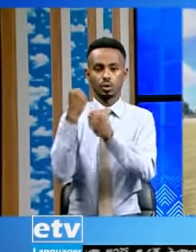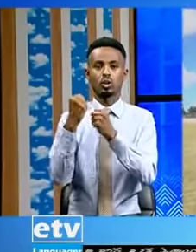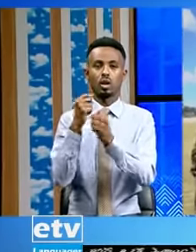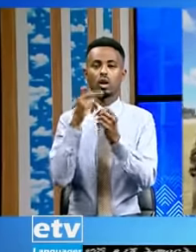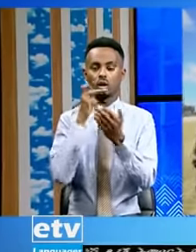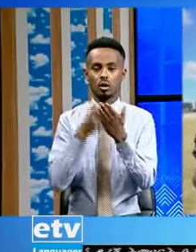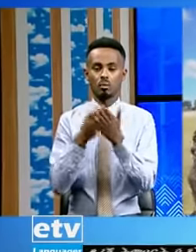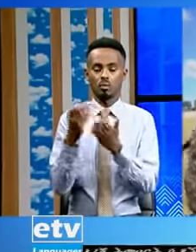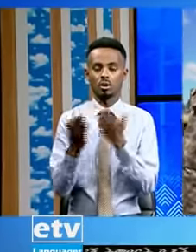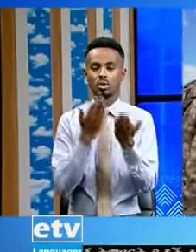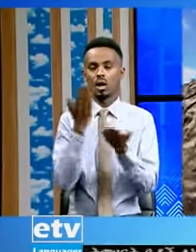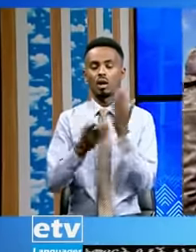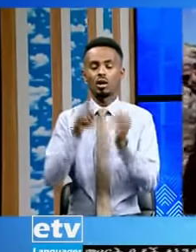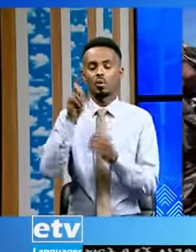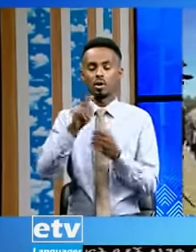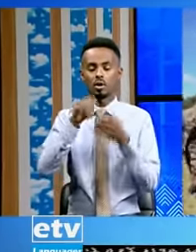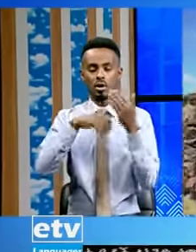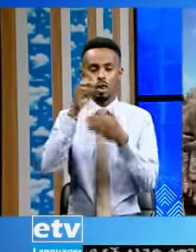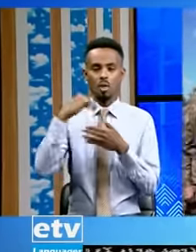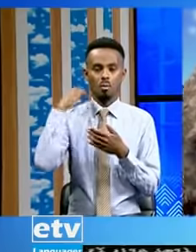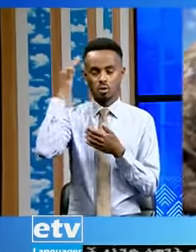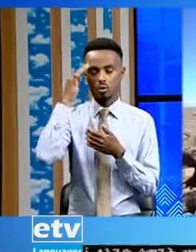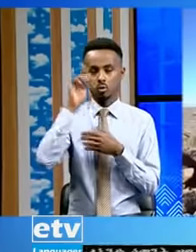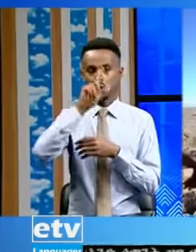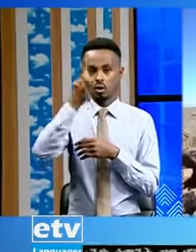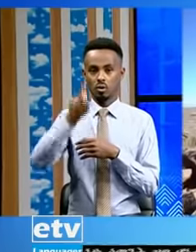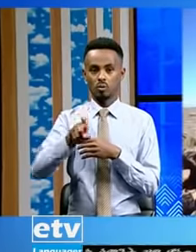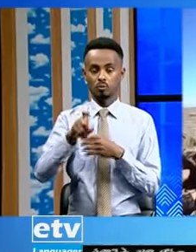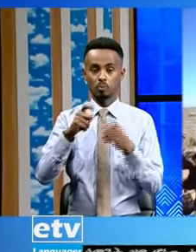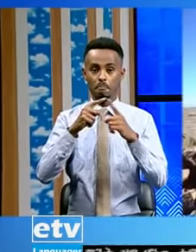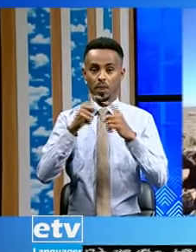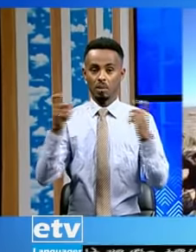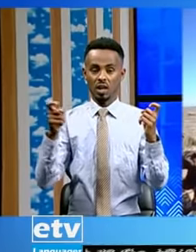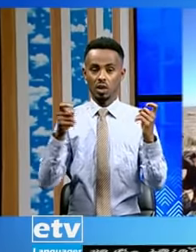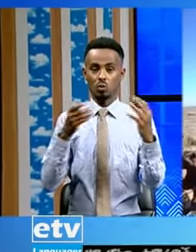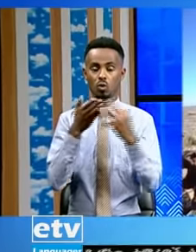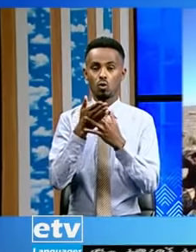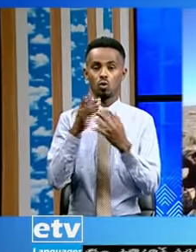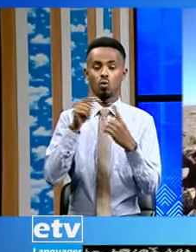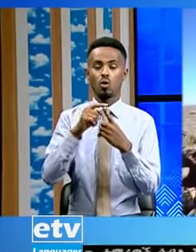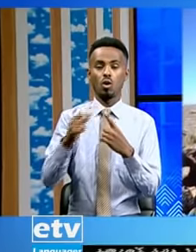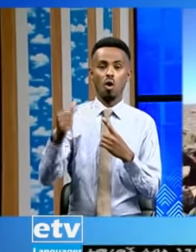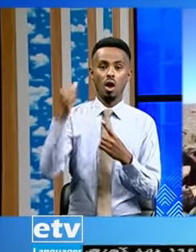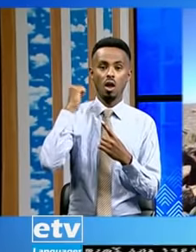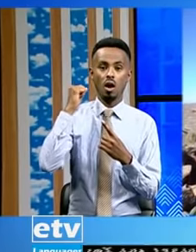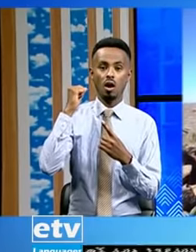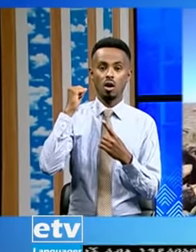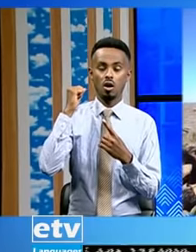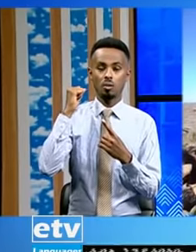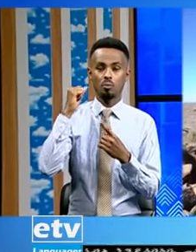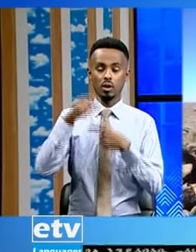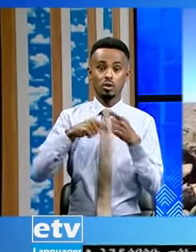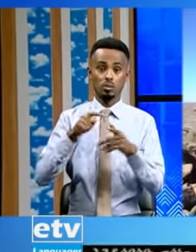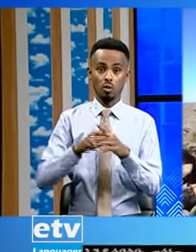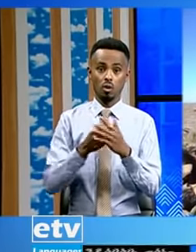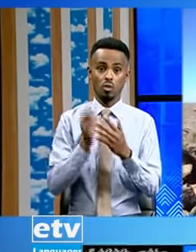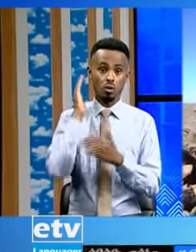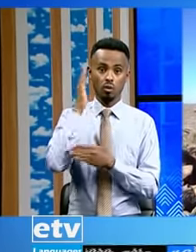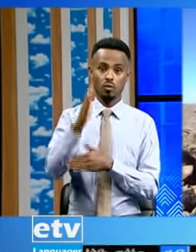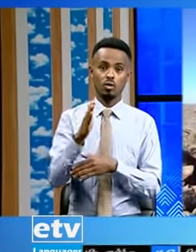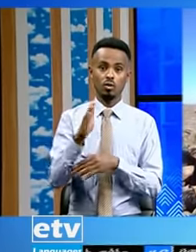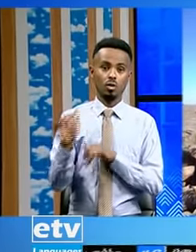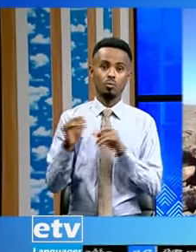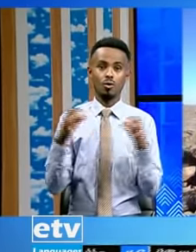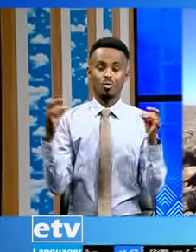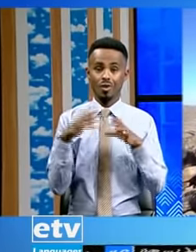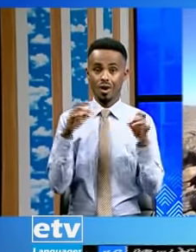ደንብ ማስተናገድ እንደሚገባም ጠቅላይ ሚኒስትር አብይ ጠይቀዋል። በጠላት በኩል ወደ ኋላ ብንሄድ ይገሉናል፣ ወደፊት ደግሞ